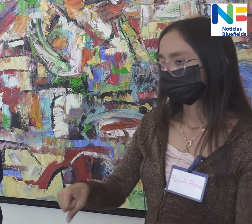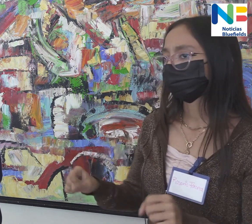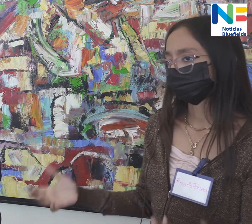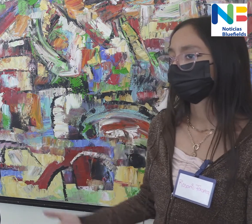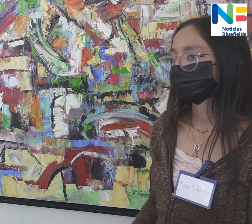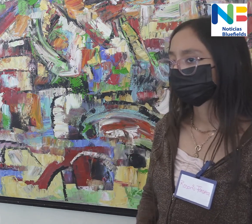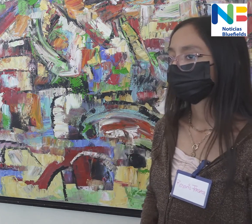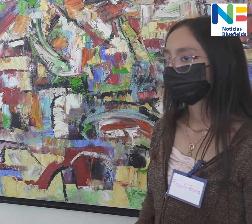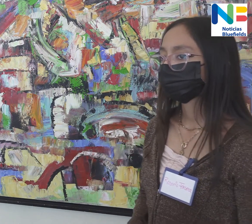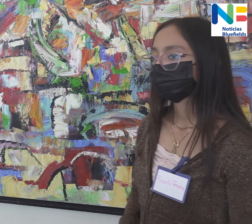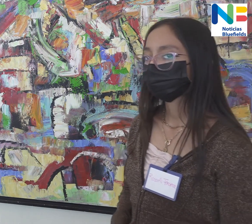clase.